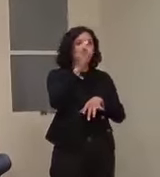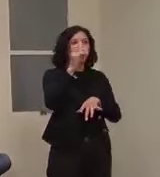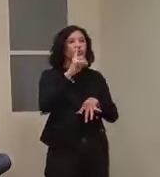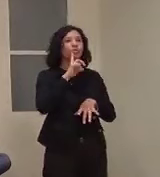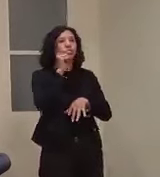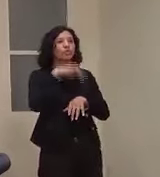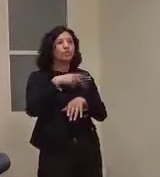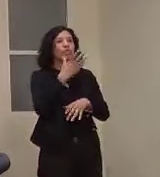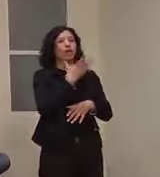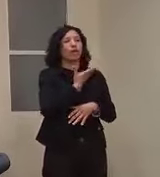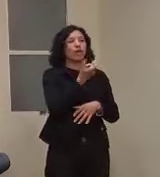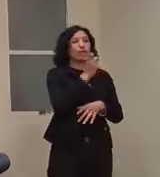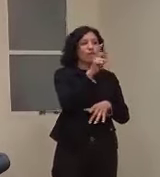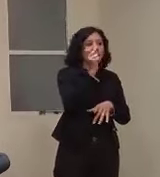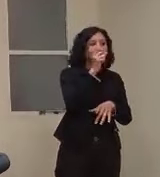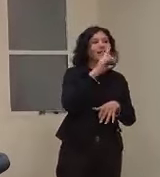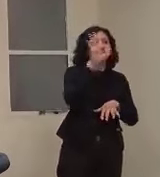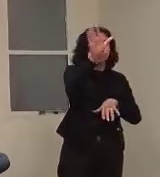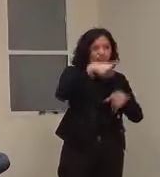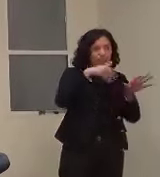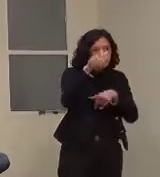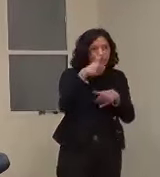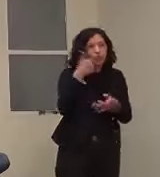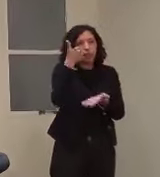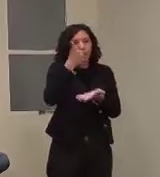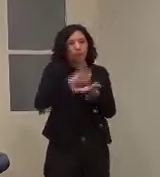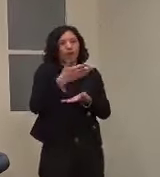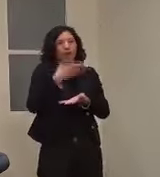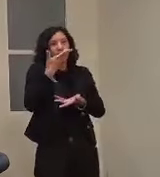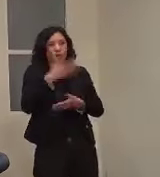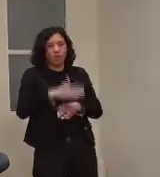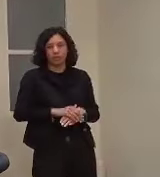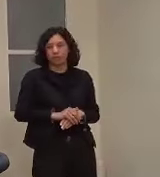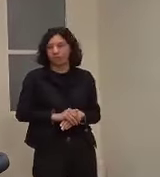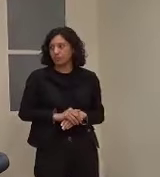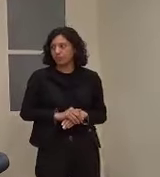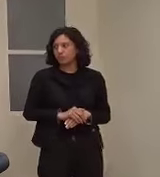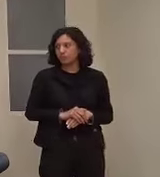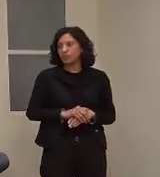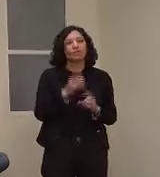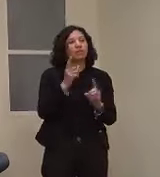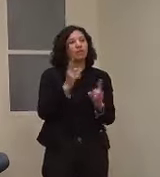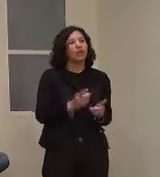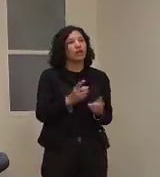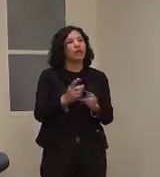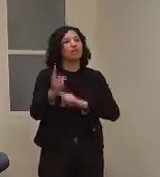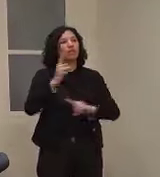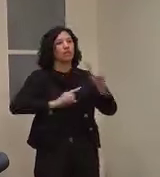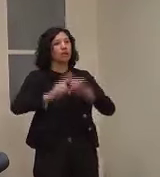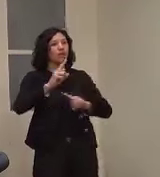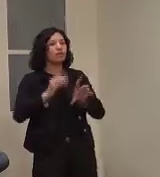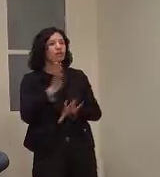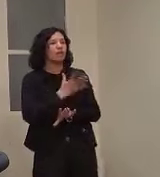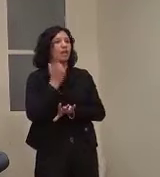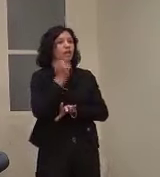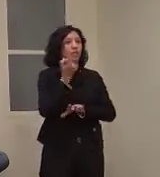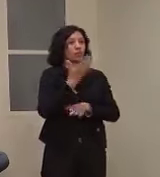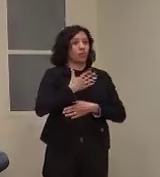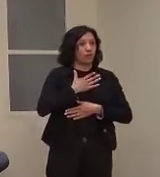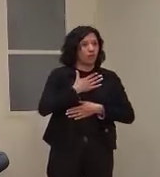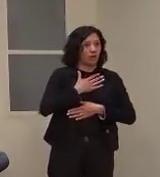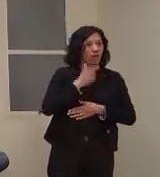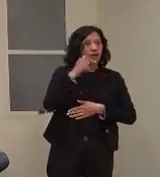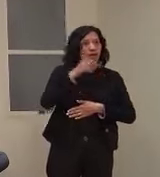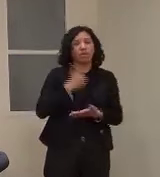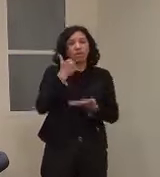me haya convocado para formar parte de mi cabeza como así también han y coordinadores y directores que no